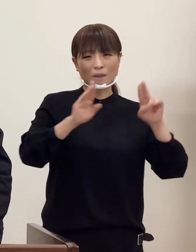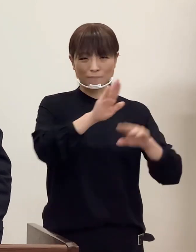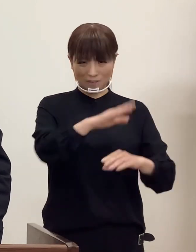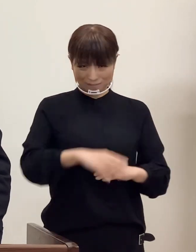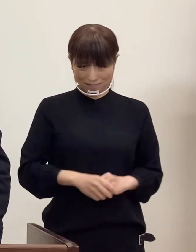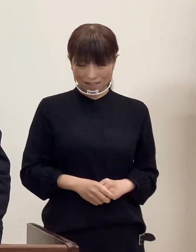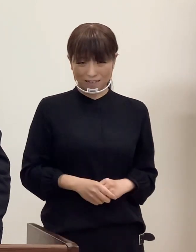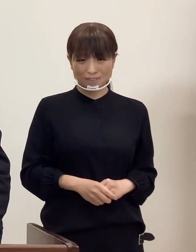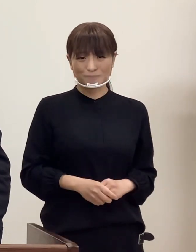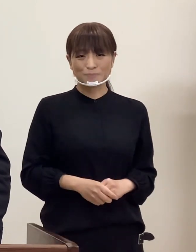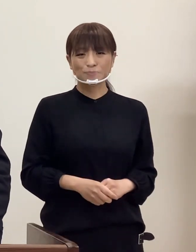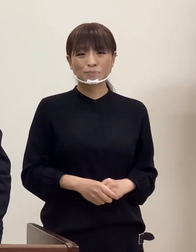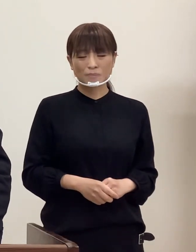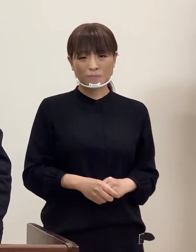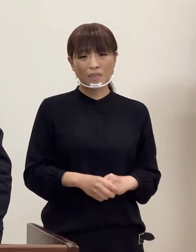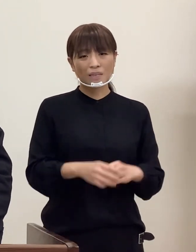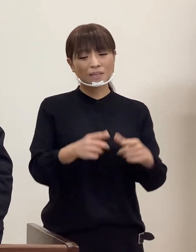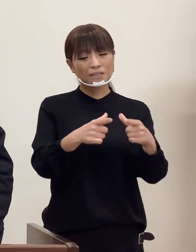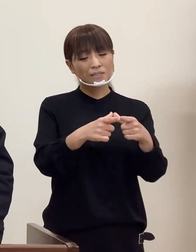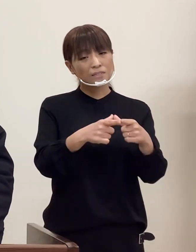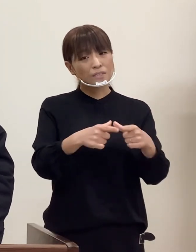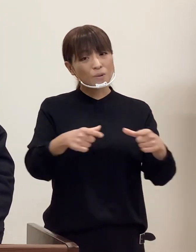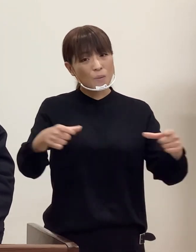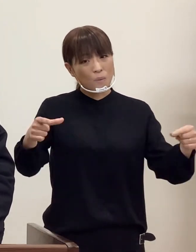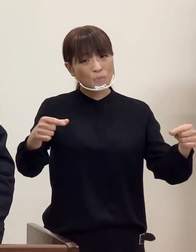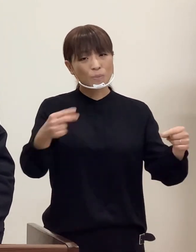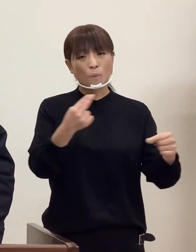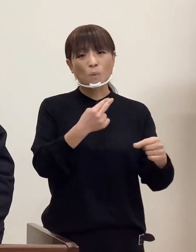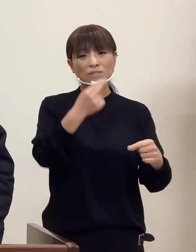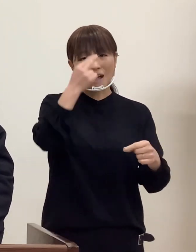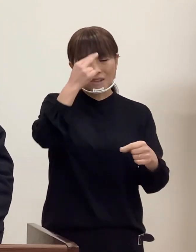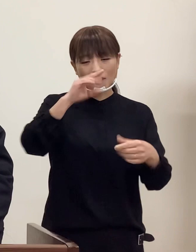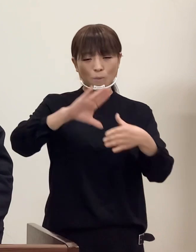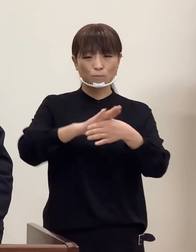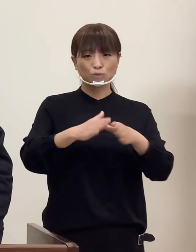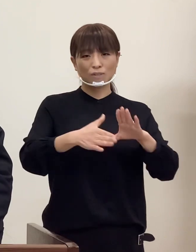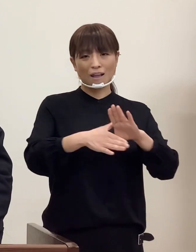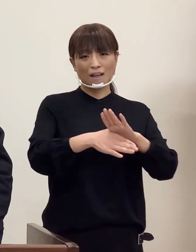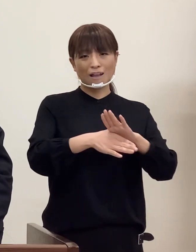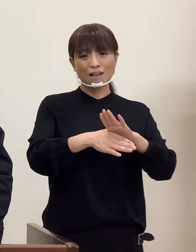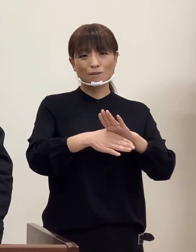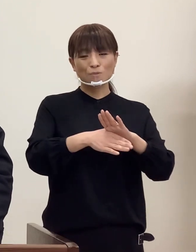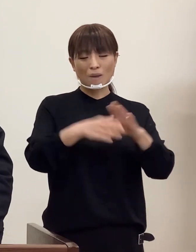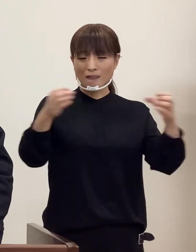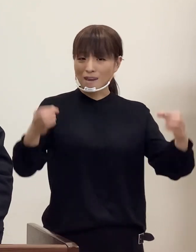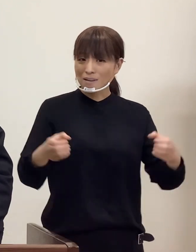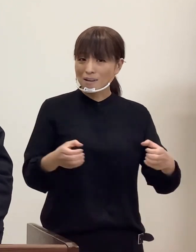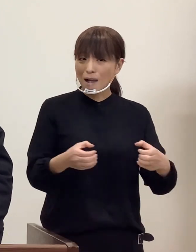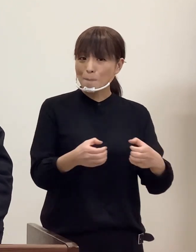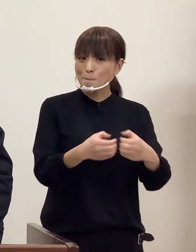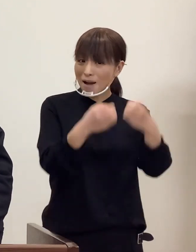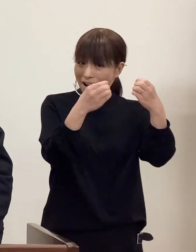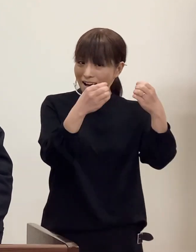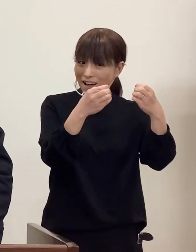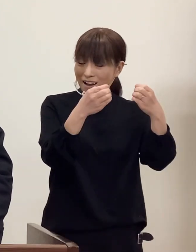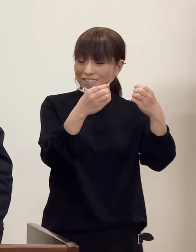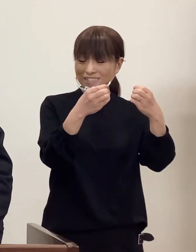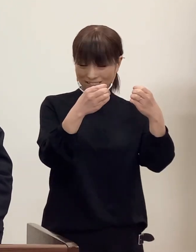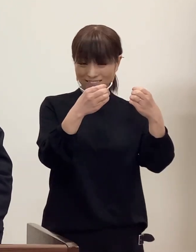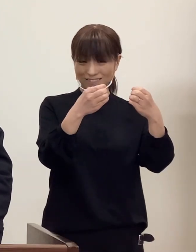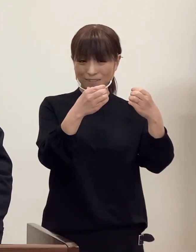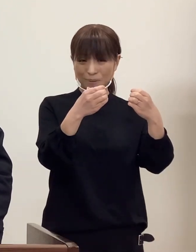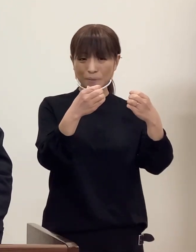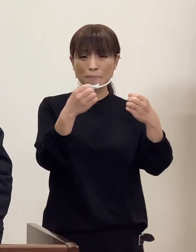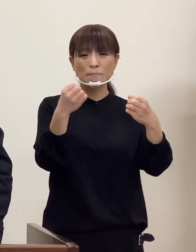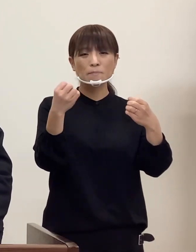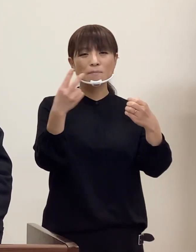どうも日本のお酒の文化は乾杯、そして